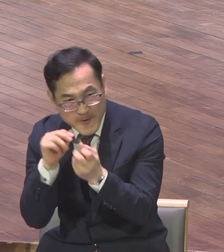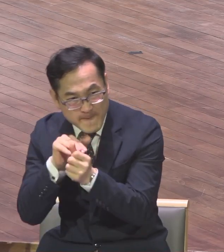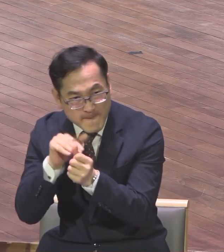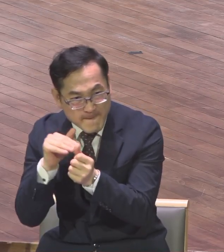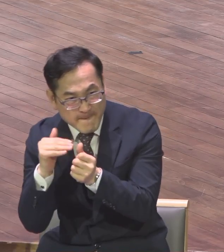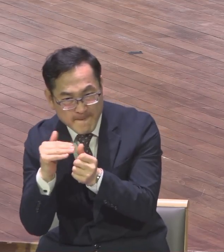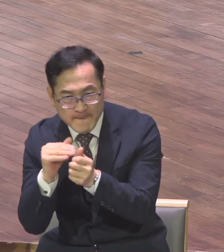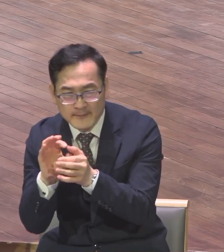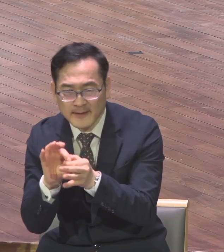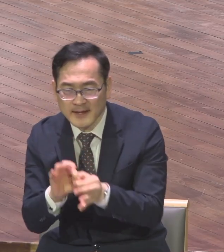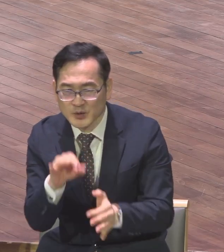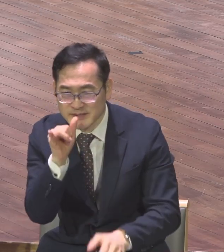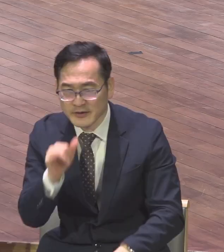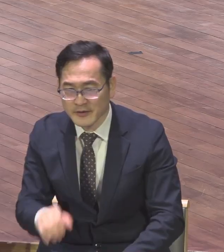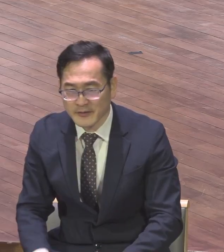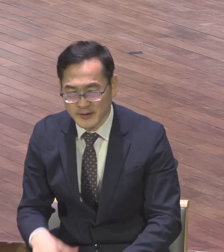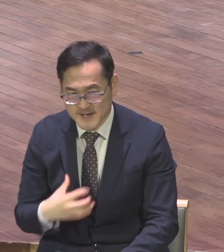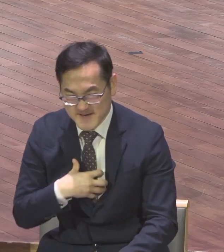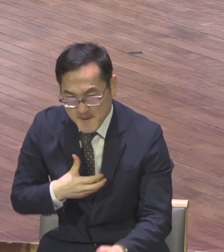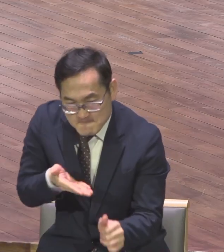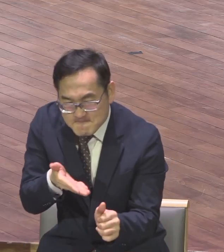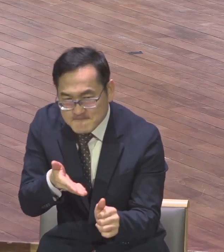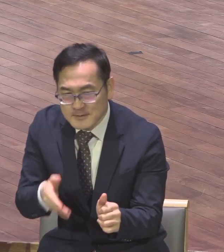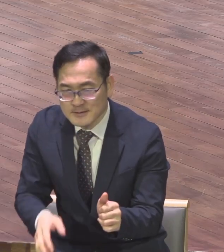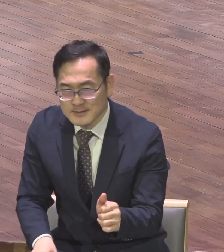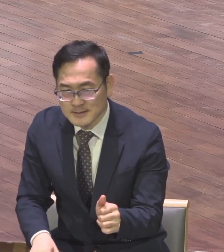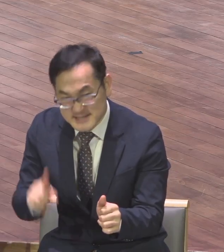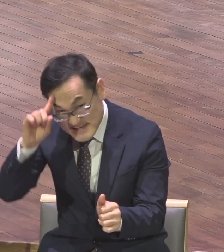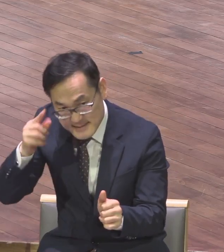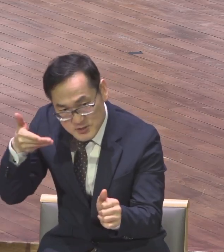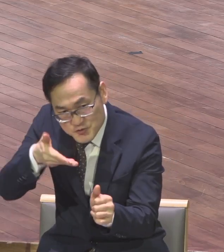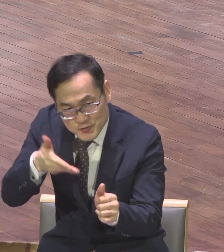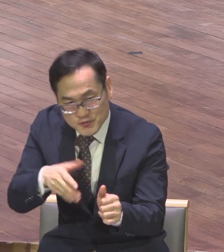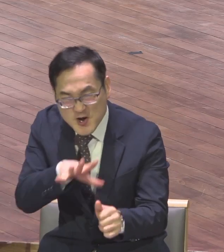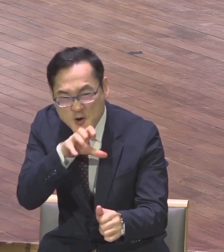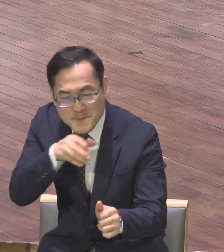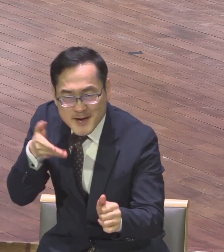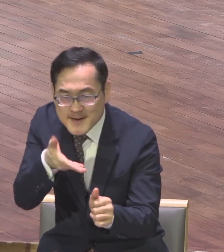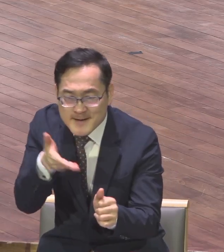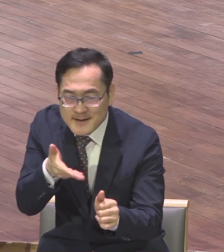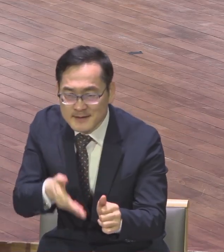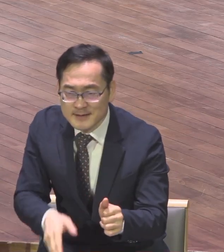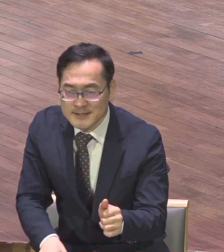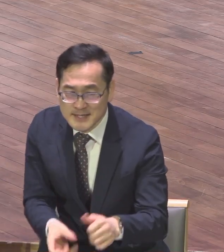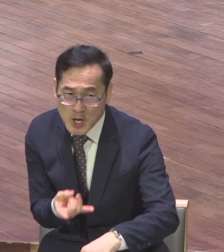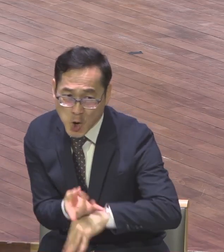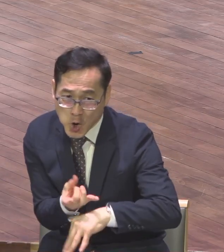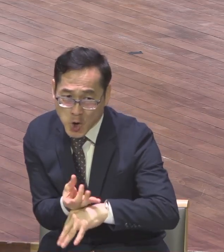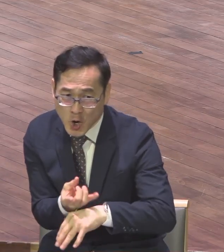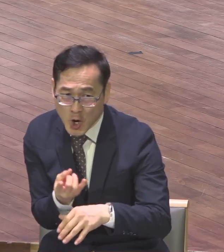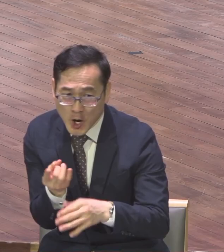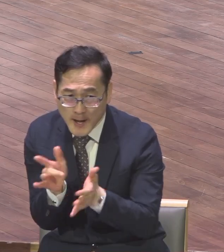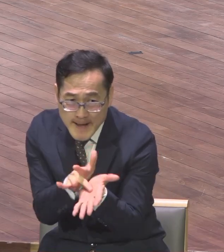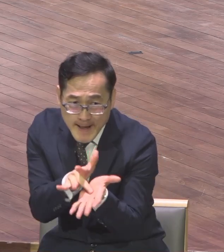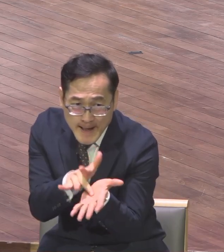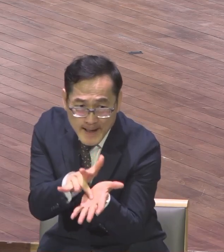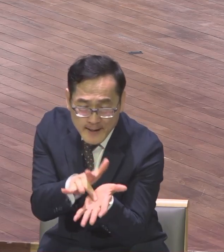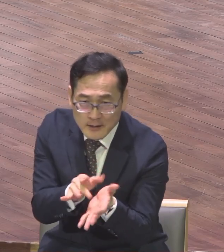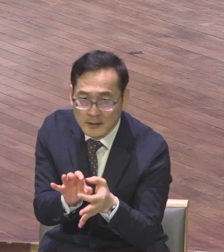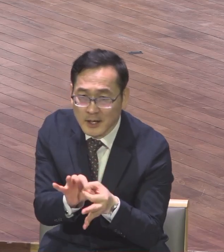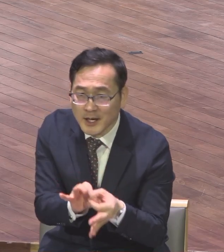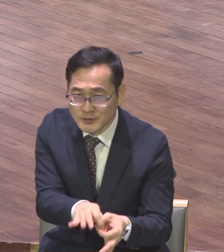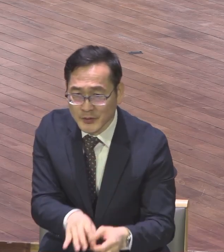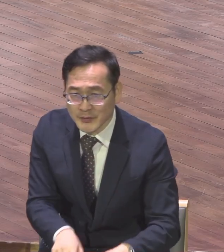항상 염려하고 항상 원망하고 범사에 불평하도록